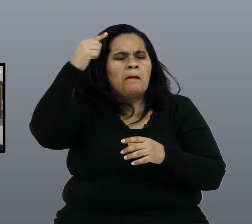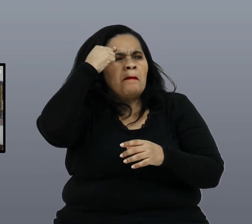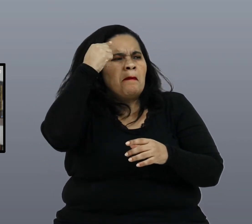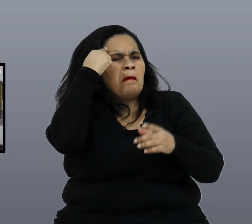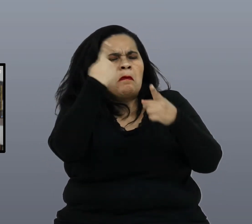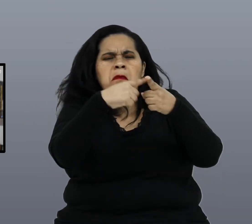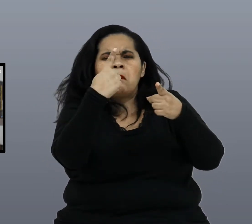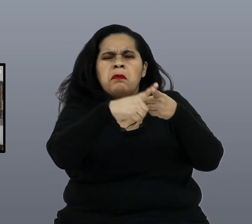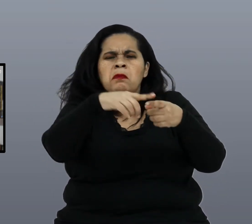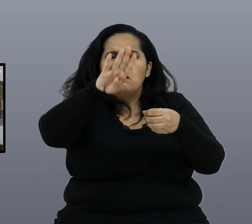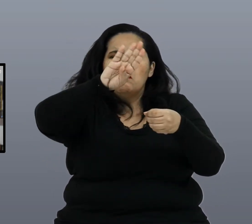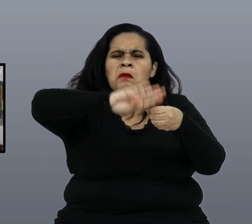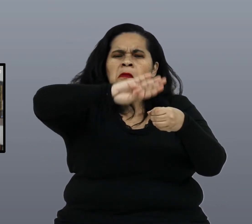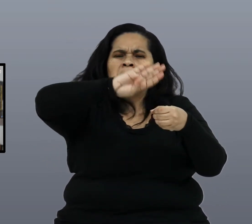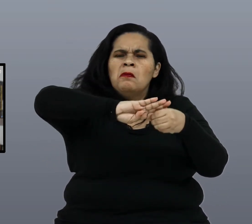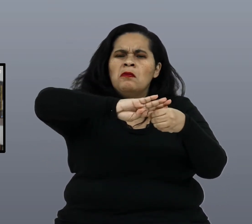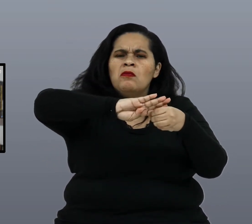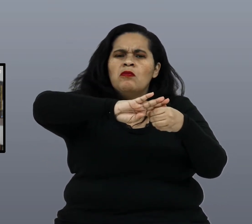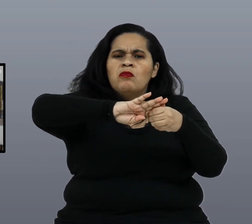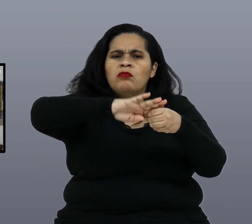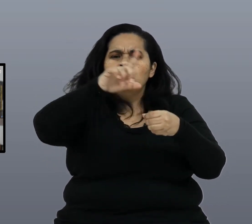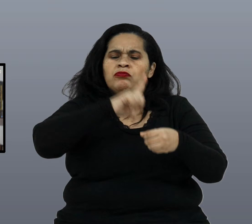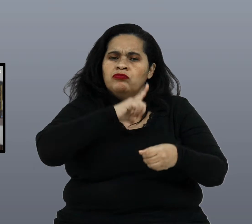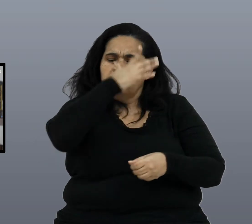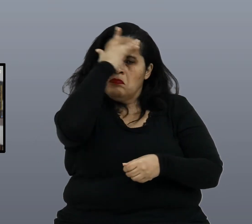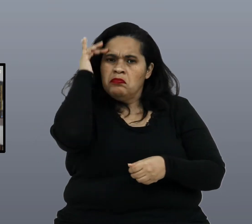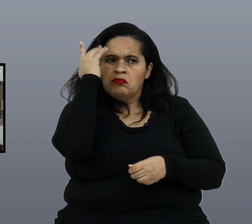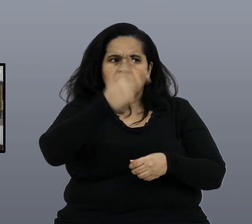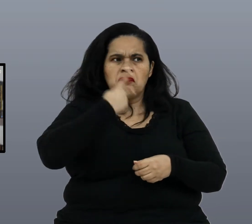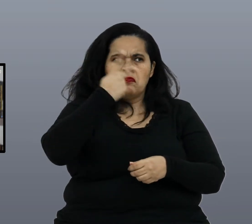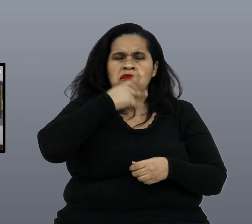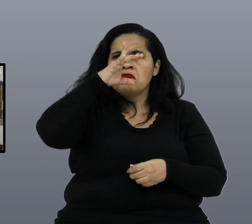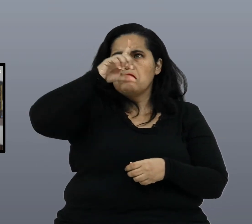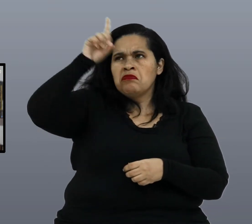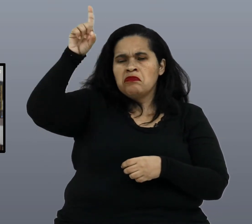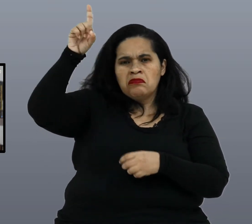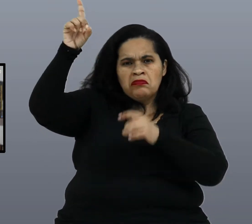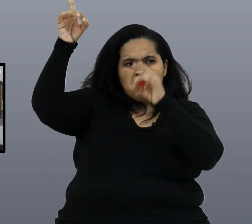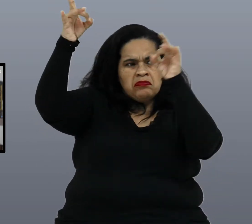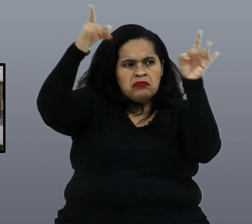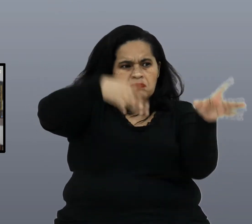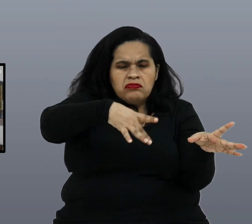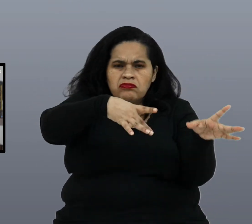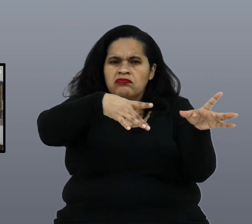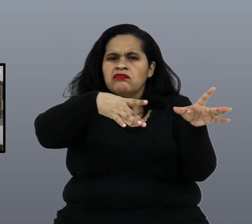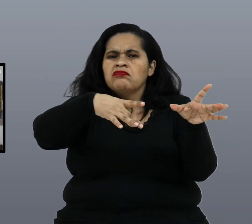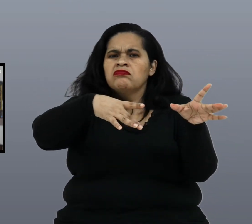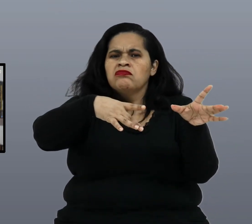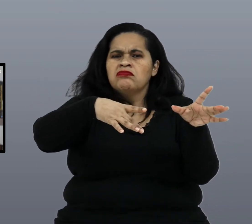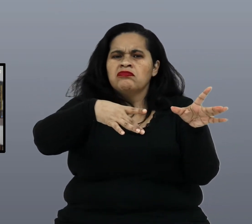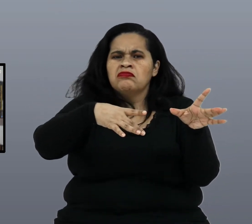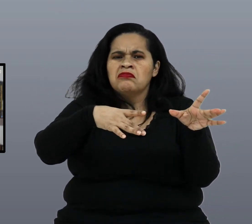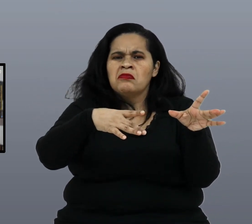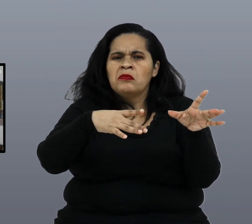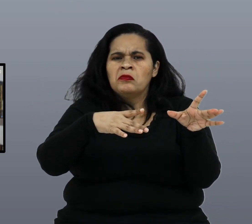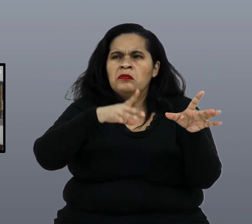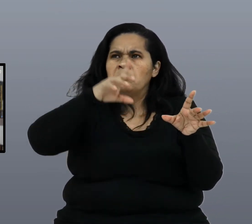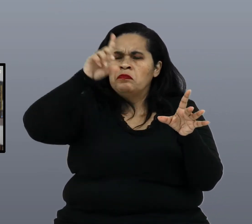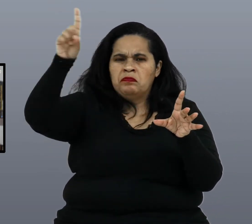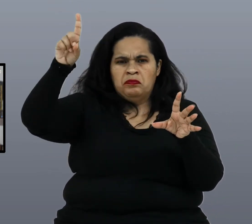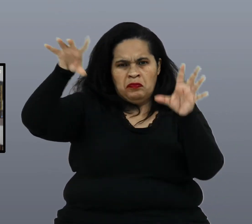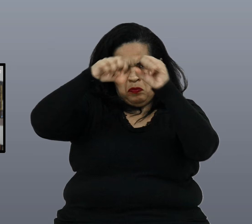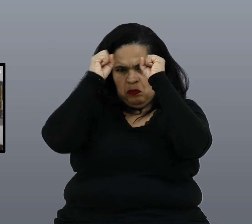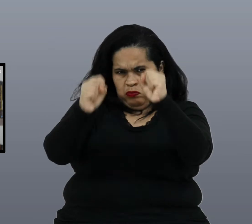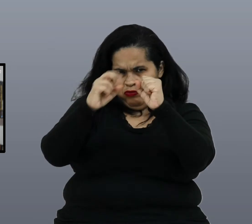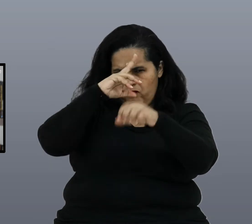E muitos ali diziam que Deus tinha abandonado, que a história de Deus não tinha poder ou força e